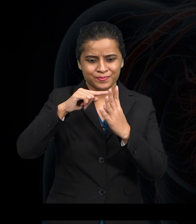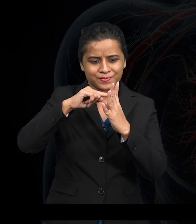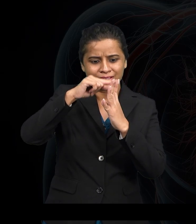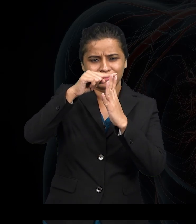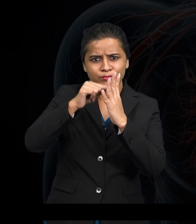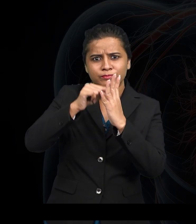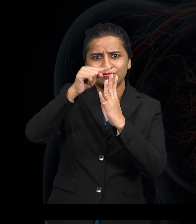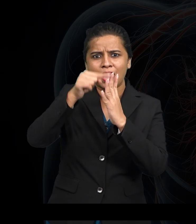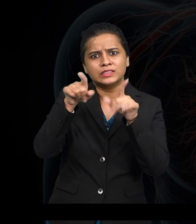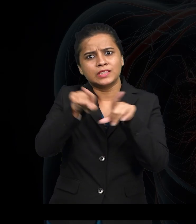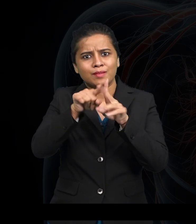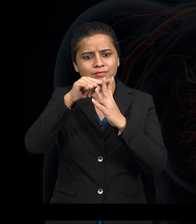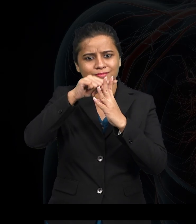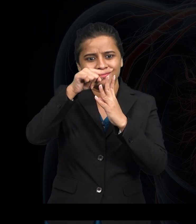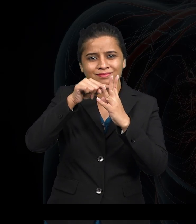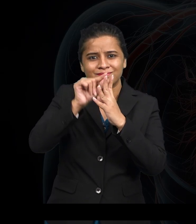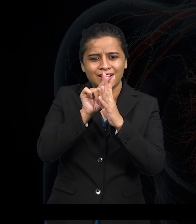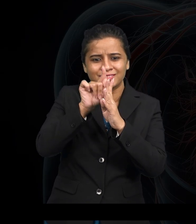कोशिका,